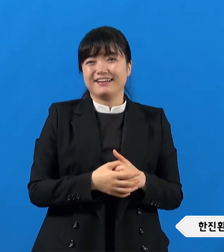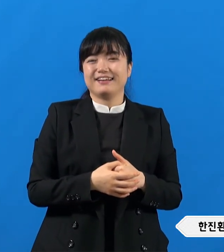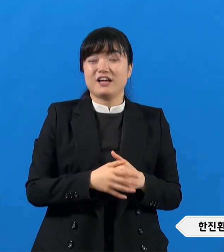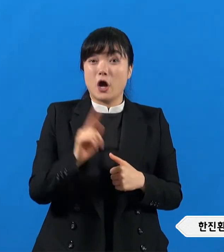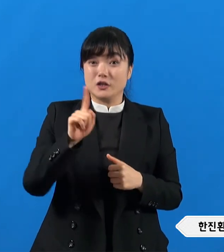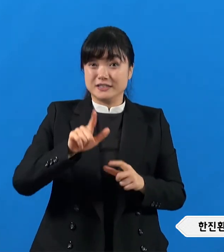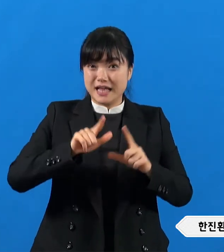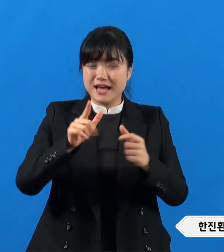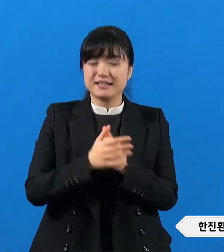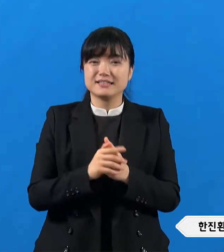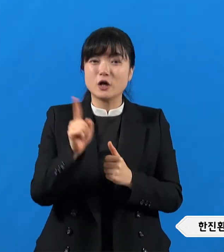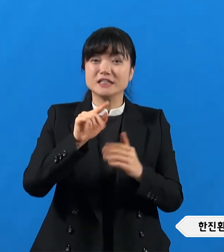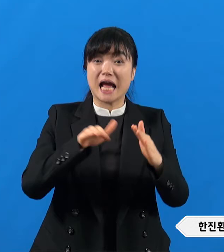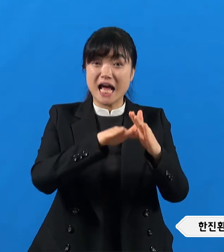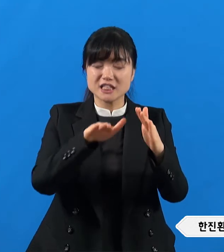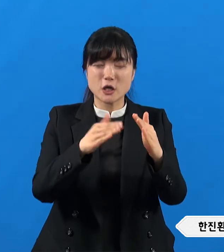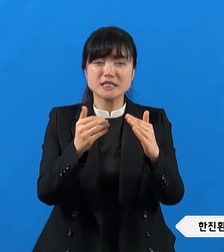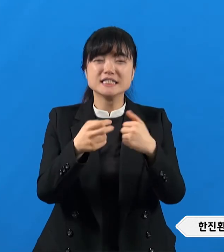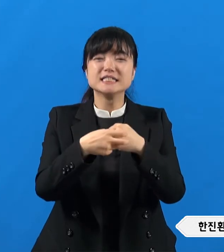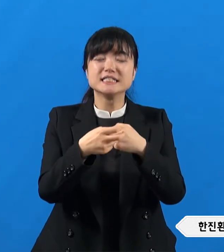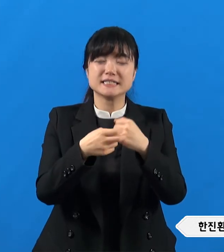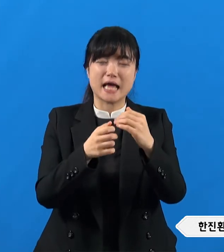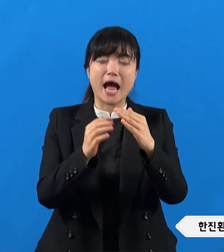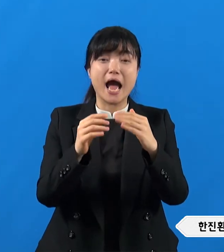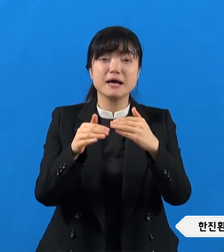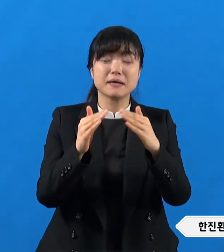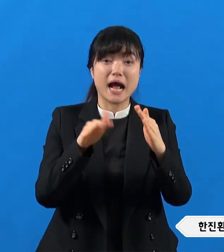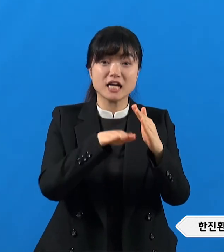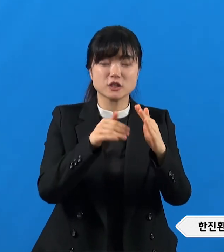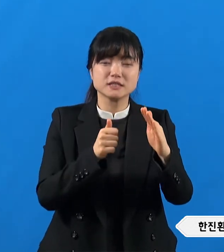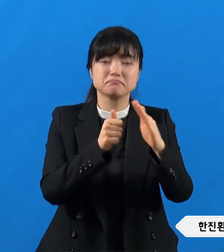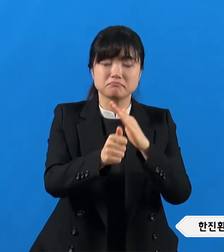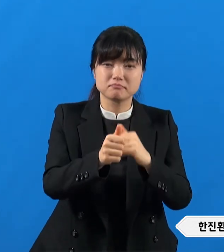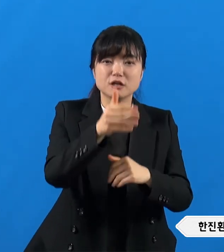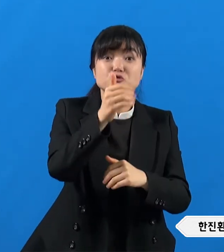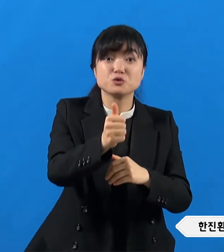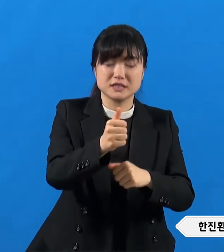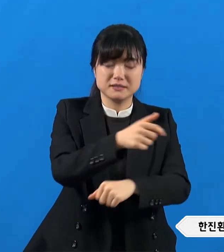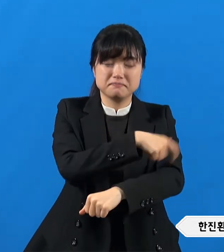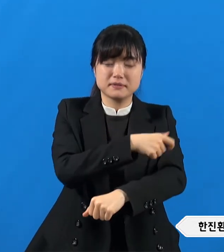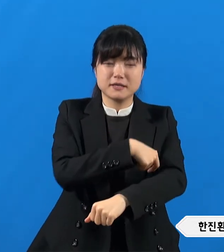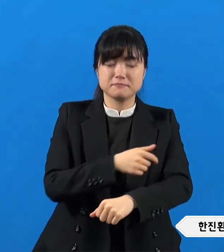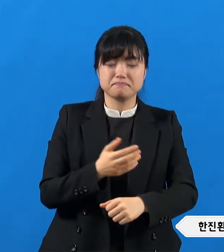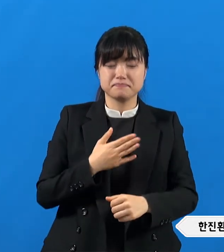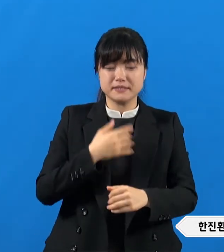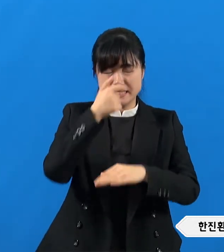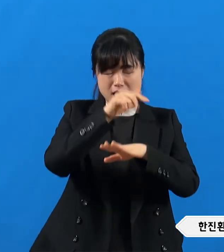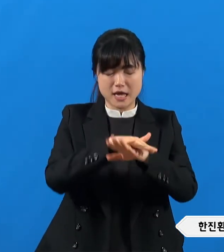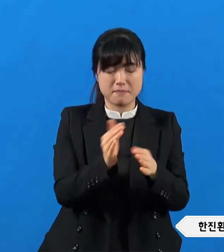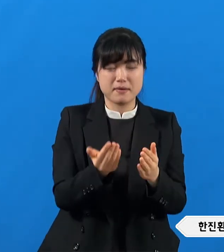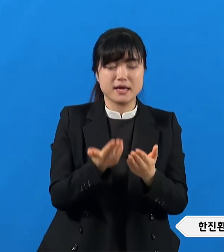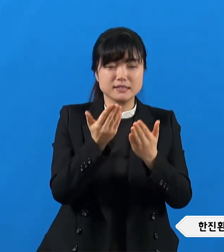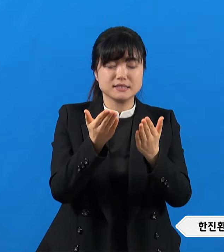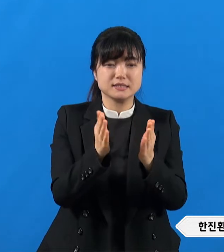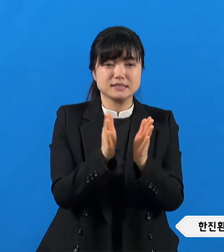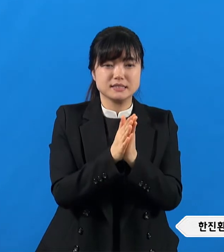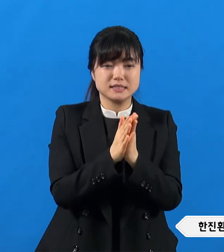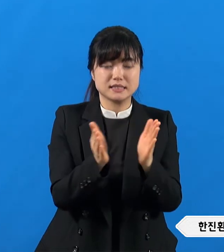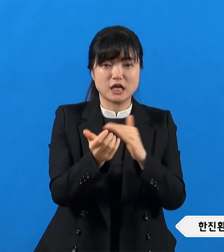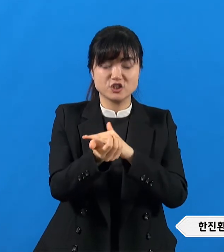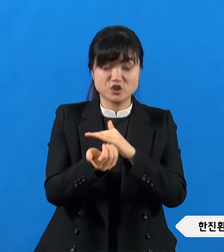하루는 어떤 가정에 신방을 갔더니 그 주인 되는 집사님이 제가 예배 이제 드리려고 이 자리에